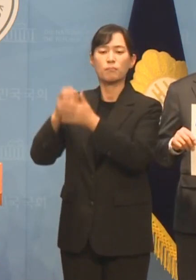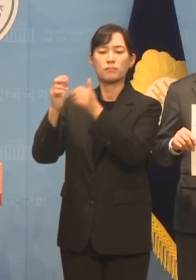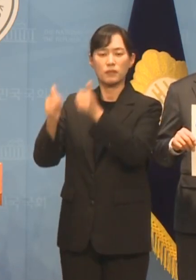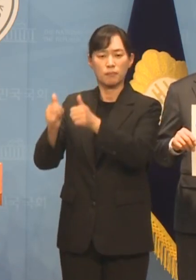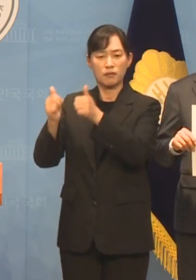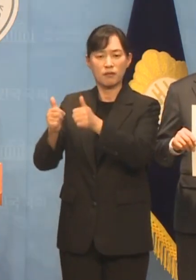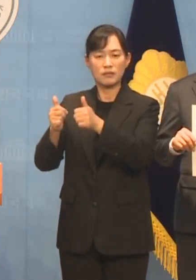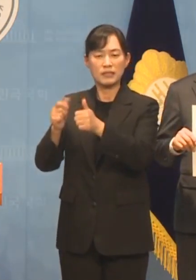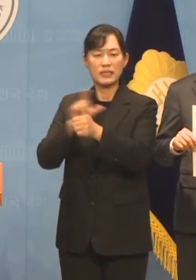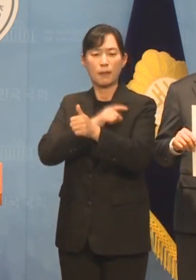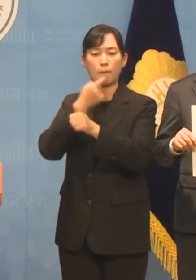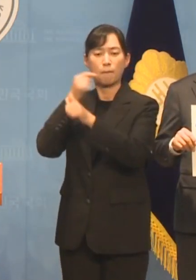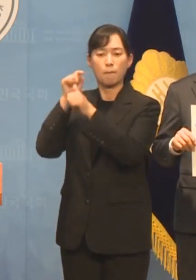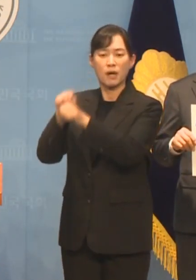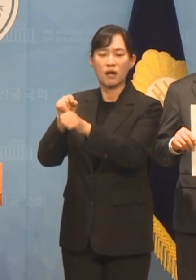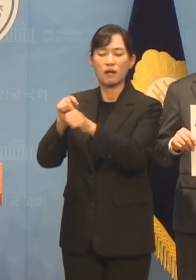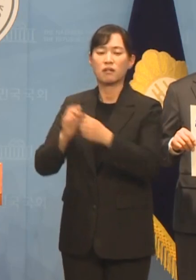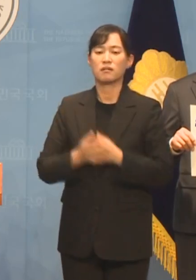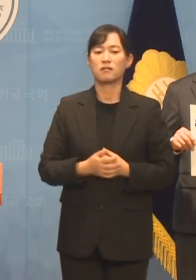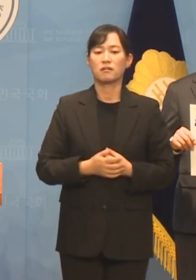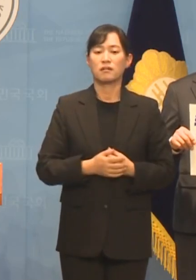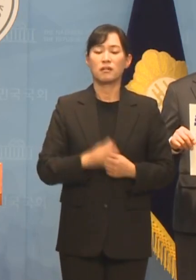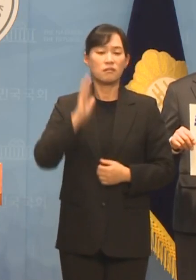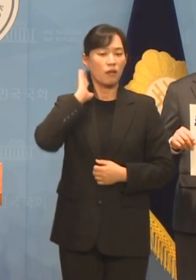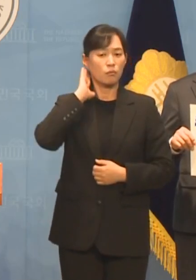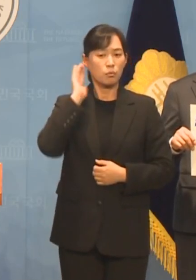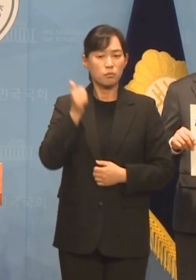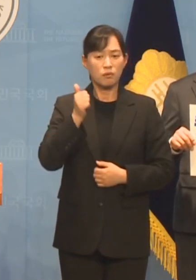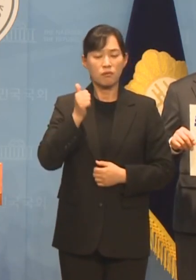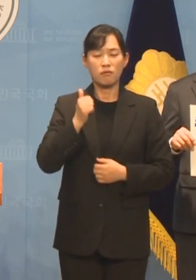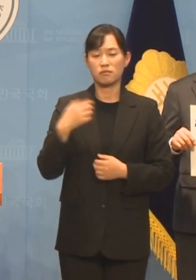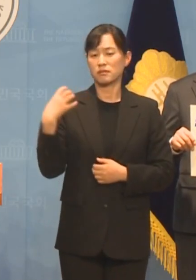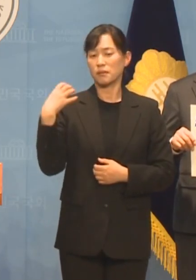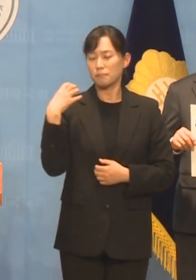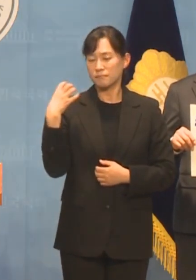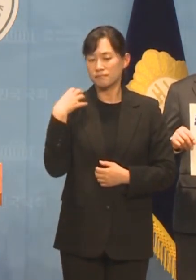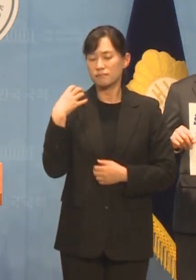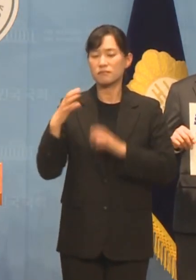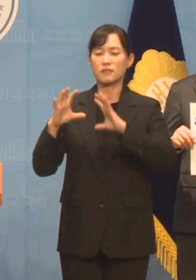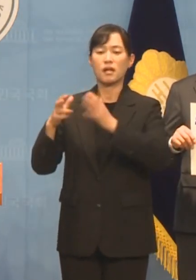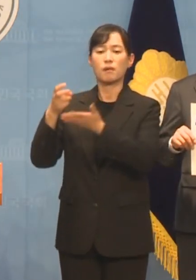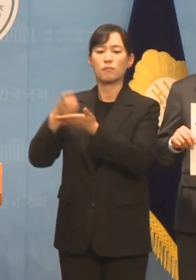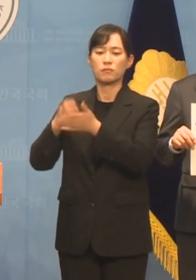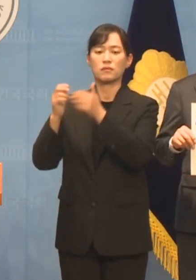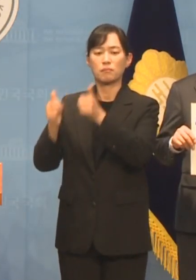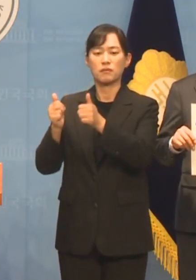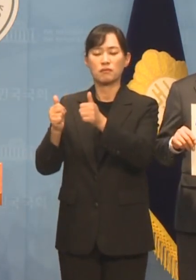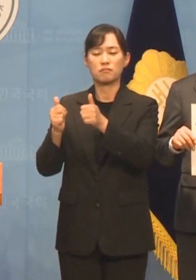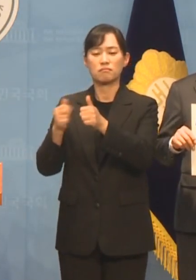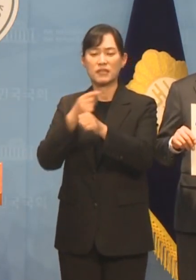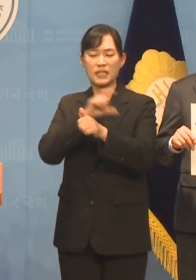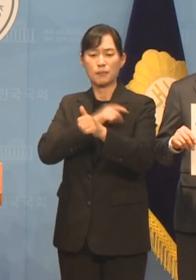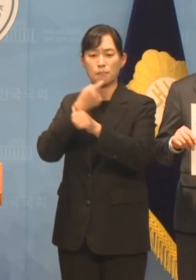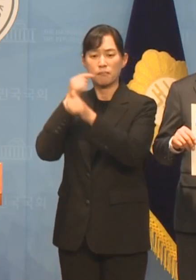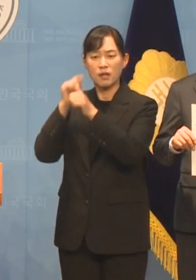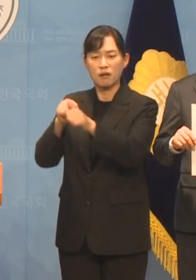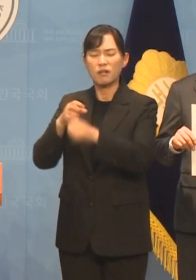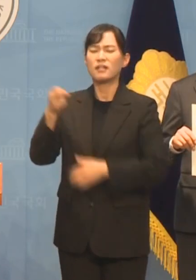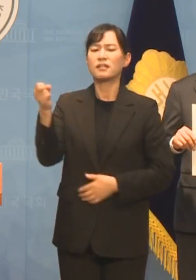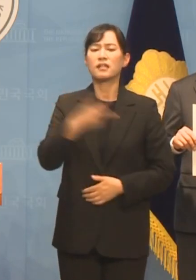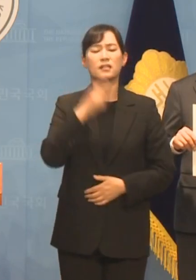헌법재판관을 지명했습니다. 대통령 몫의 헌법재판관을 지명했습니다. 다시 한번